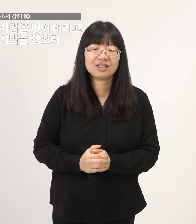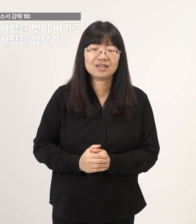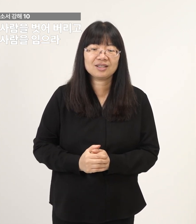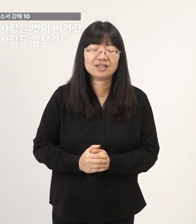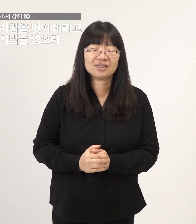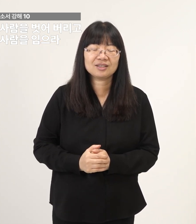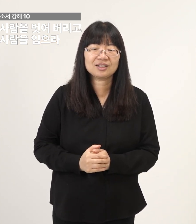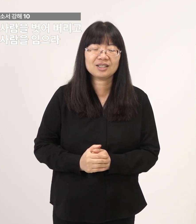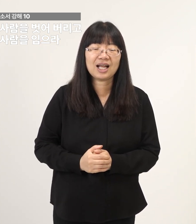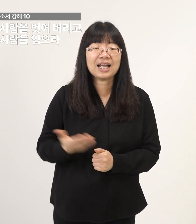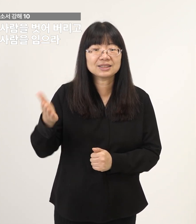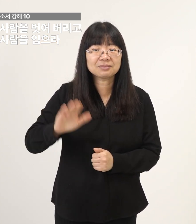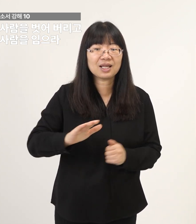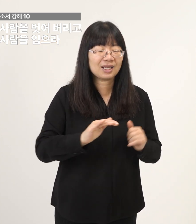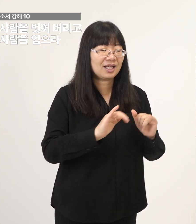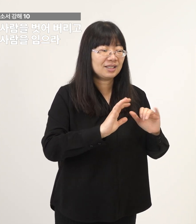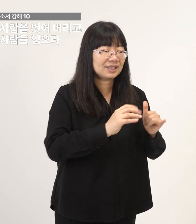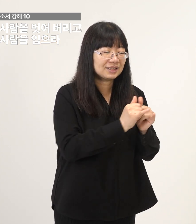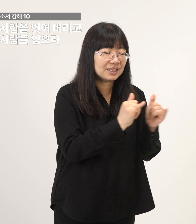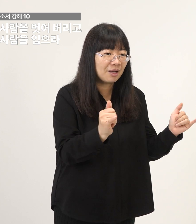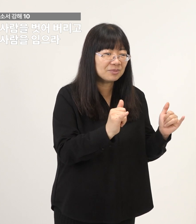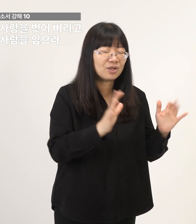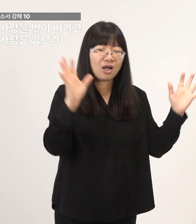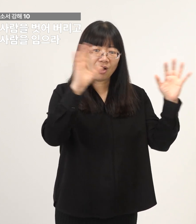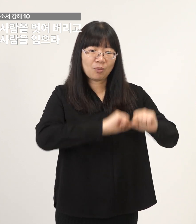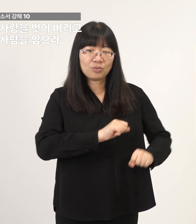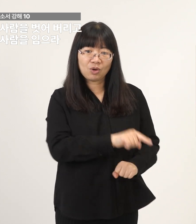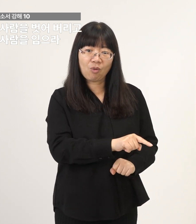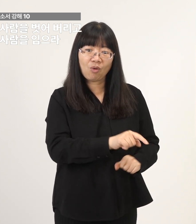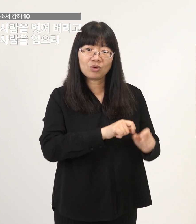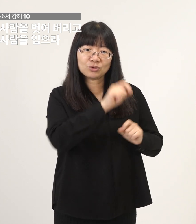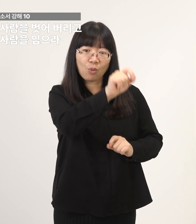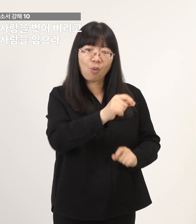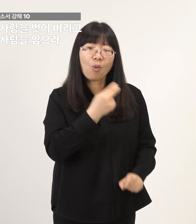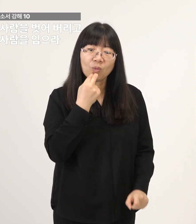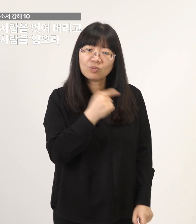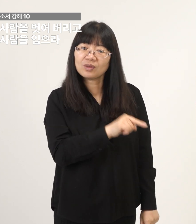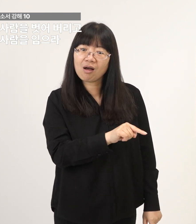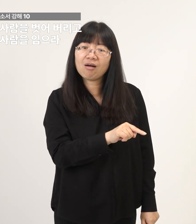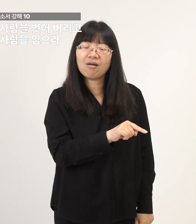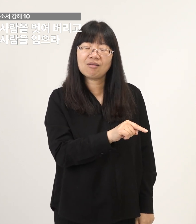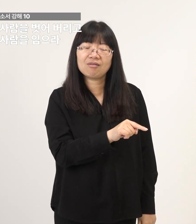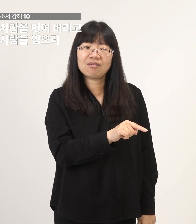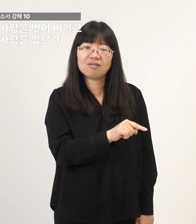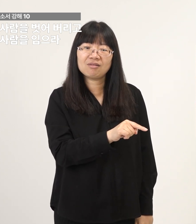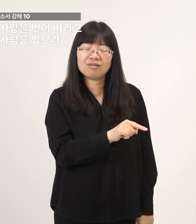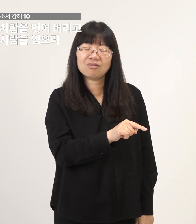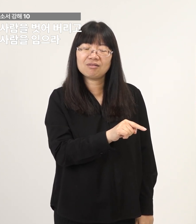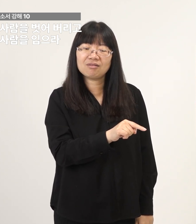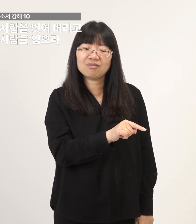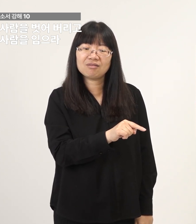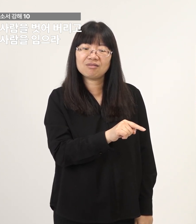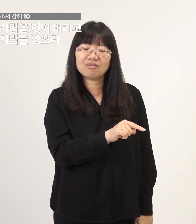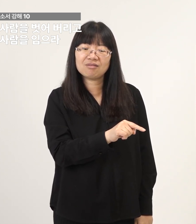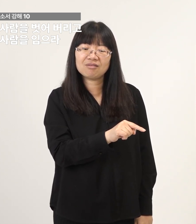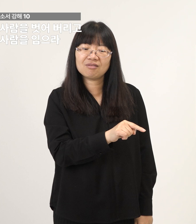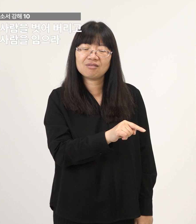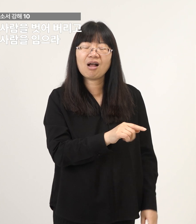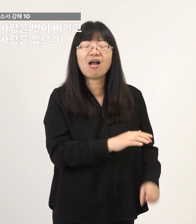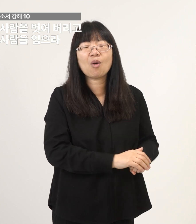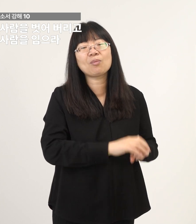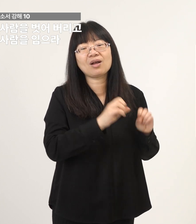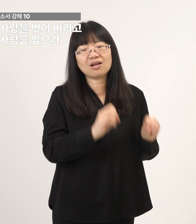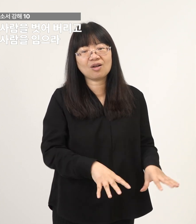근데 세상 사람들은 소멸될 것, 영원하지 못한 것, 그런 것들, 그